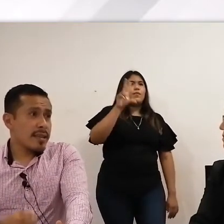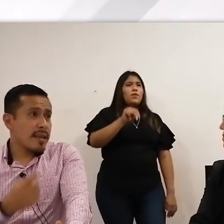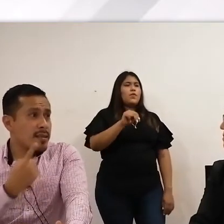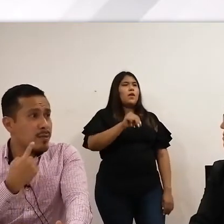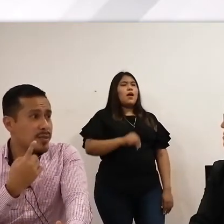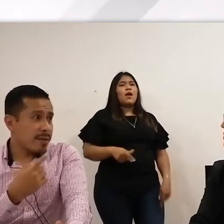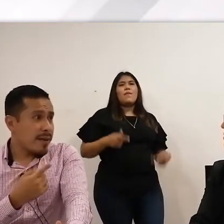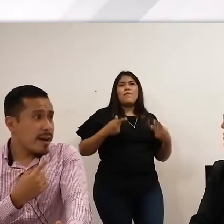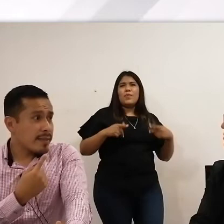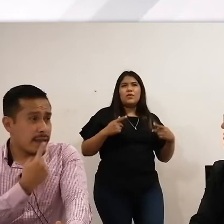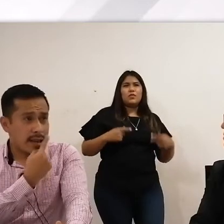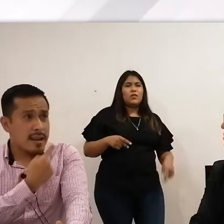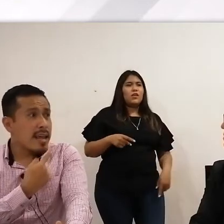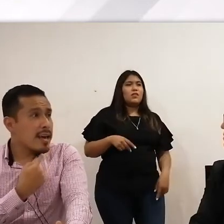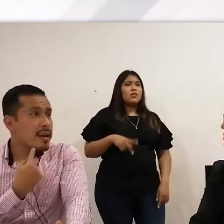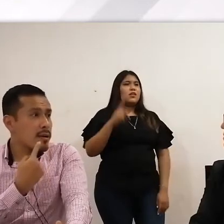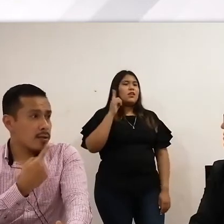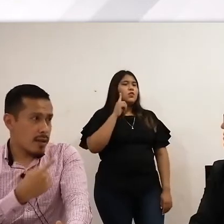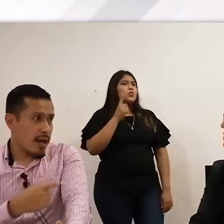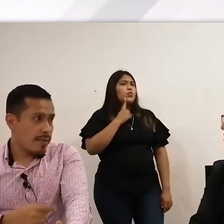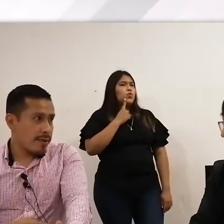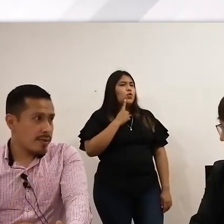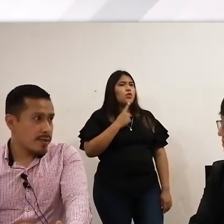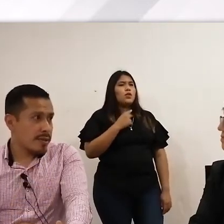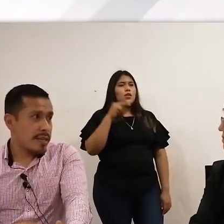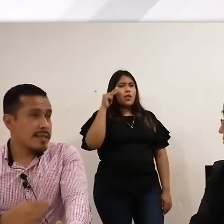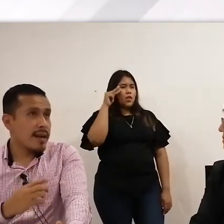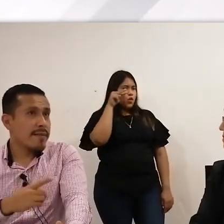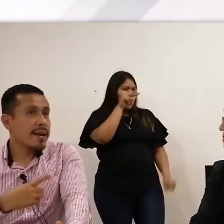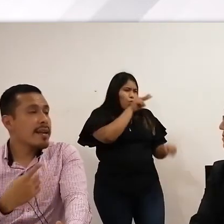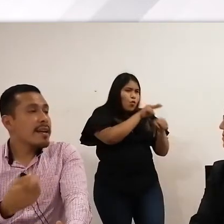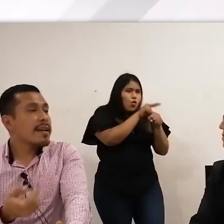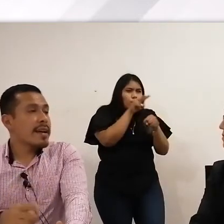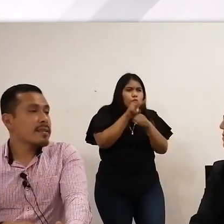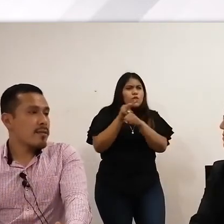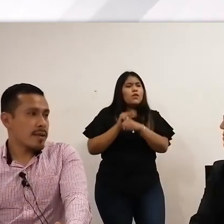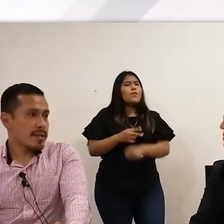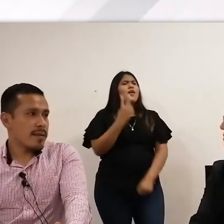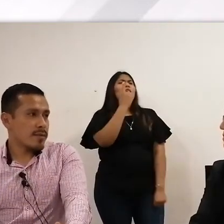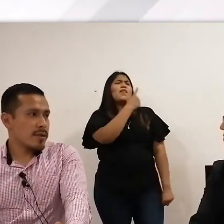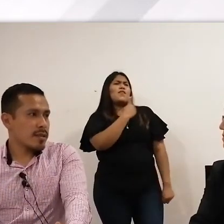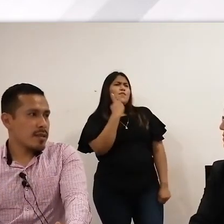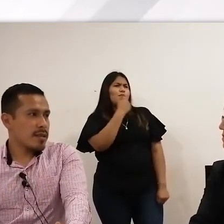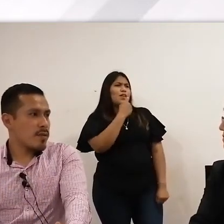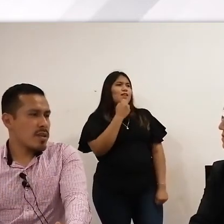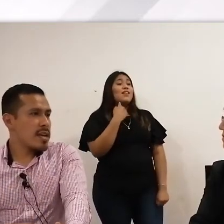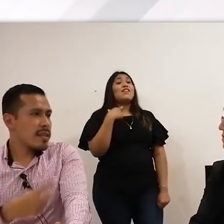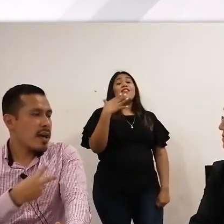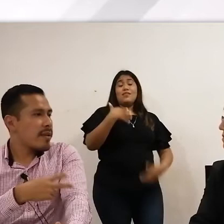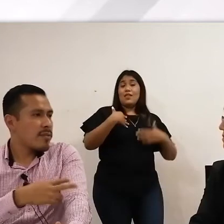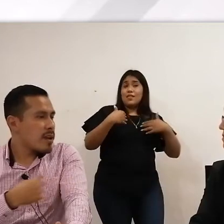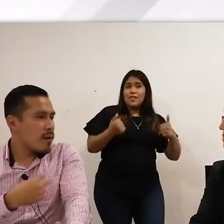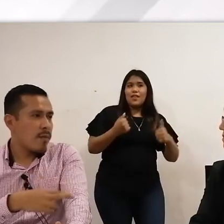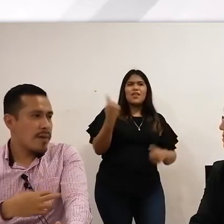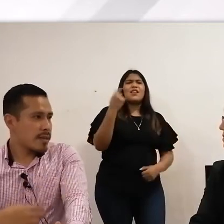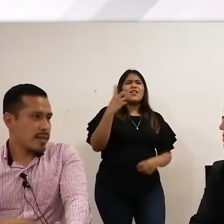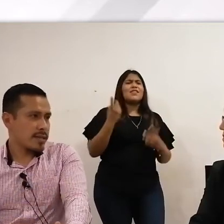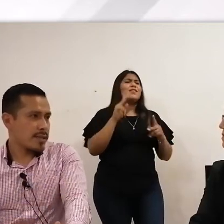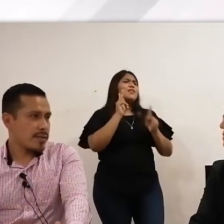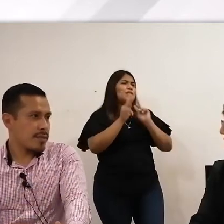esta habilidad de observarte, leer los labios y saber qué es lo que estamos diciendo y entablar